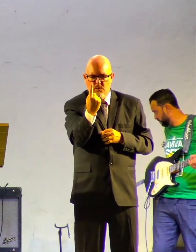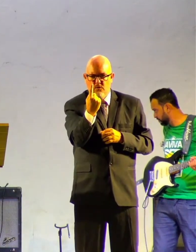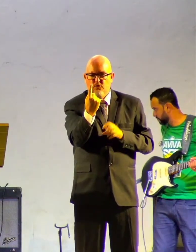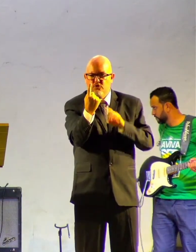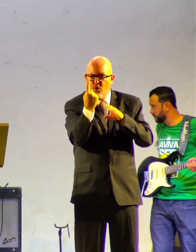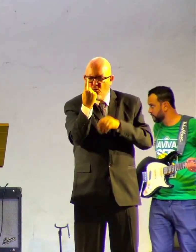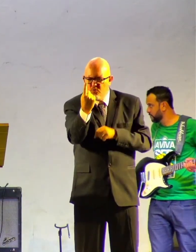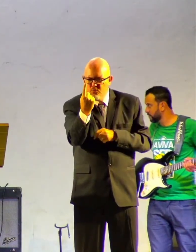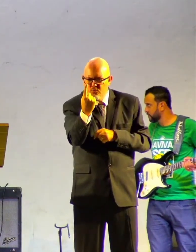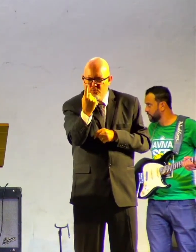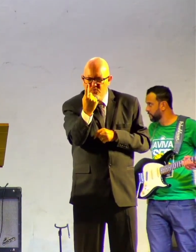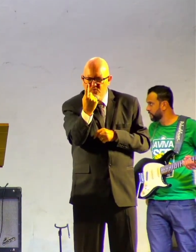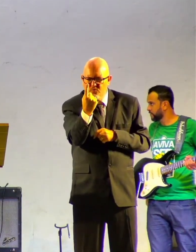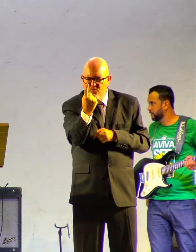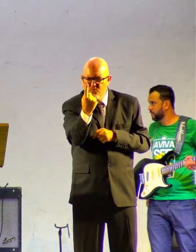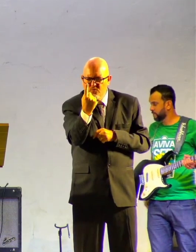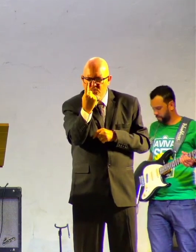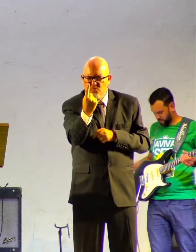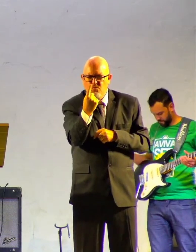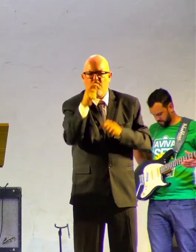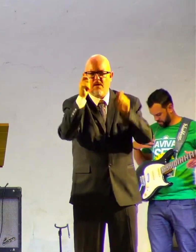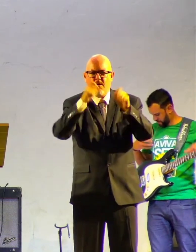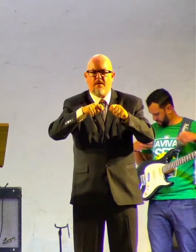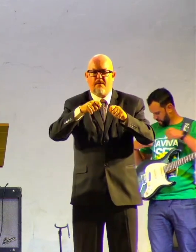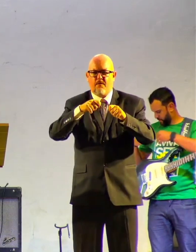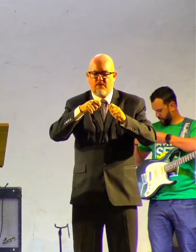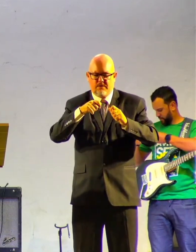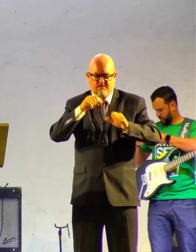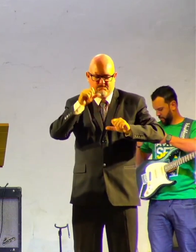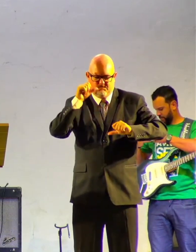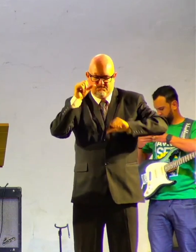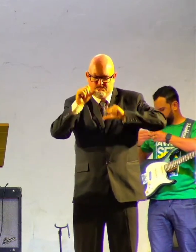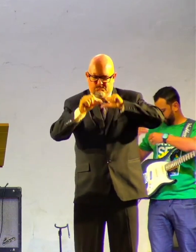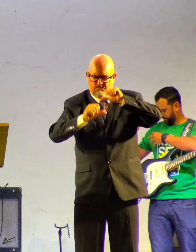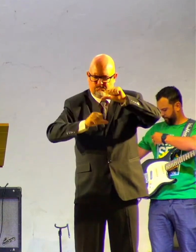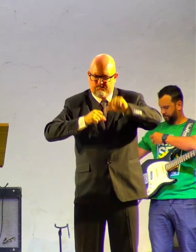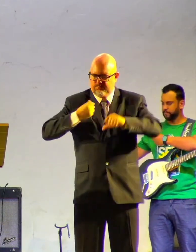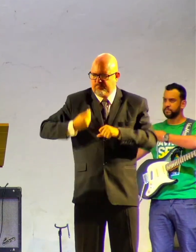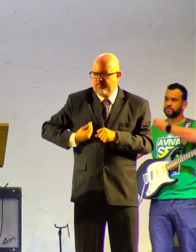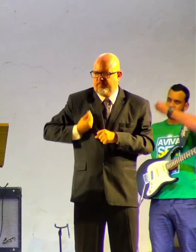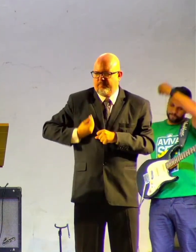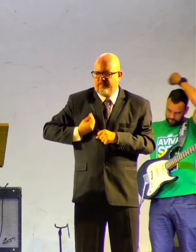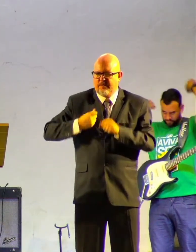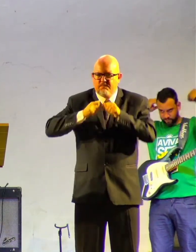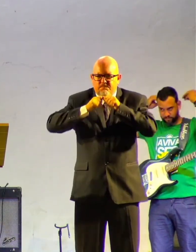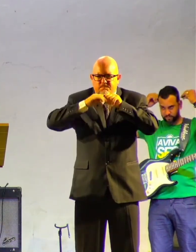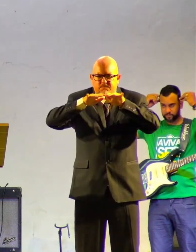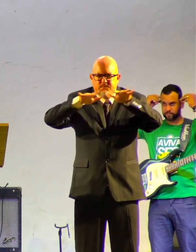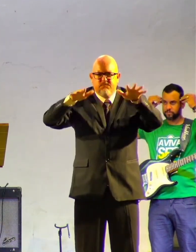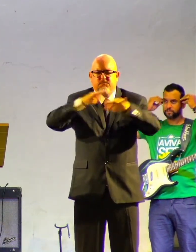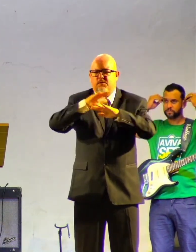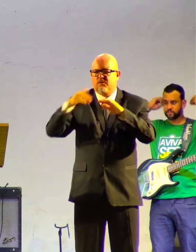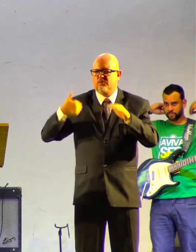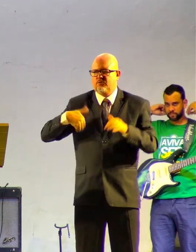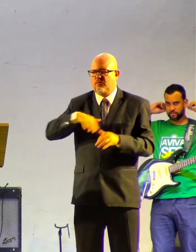apenas uma fagulha, para que este fogo do avivamento venha, e venha sobre nós.